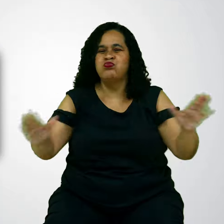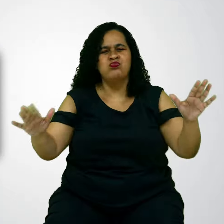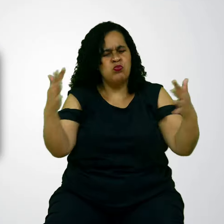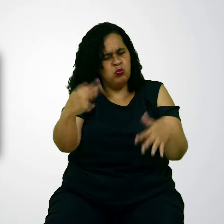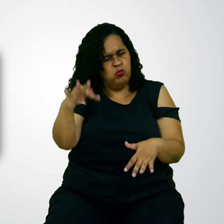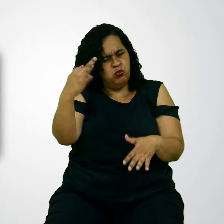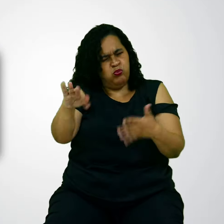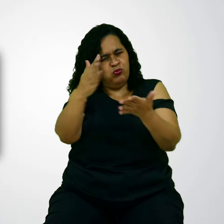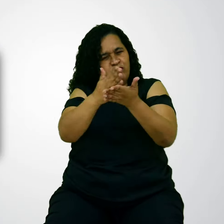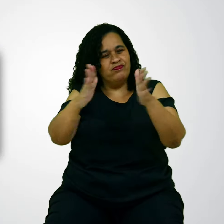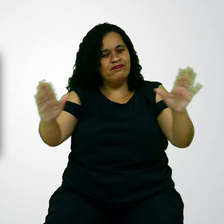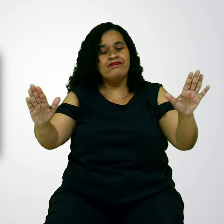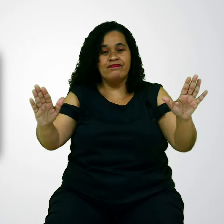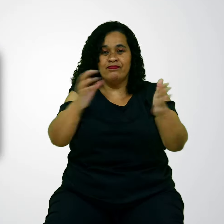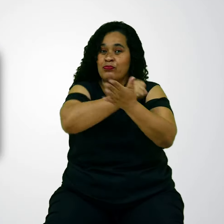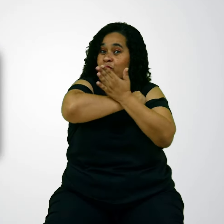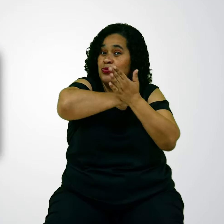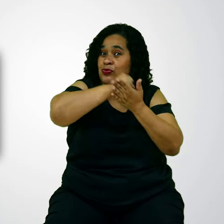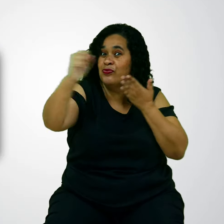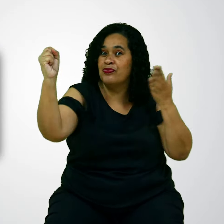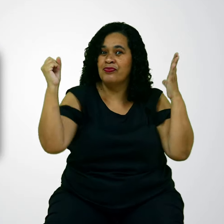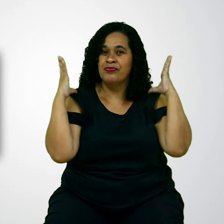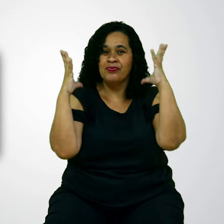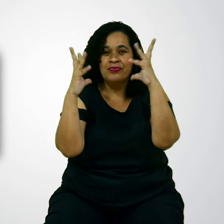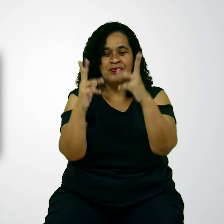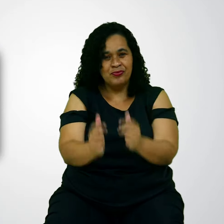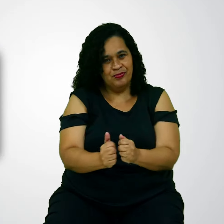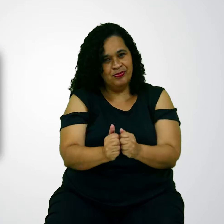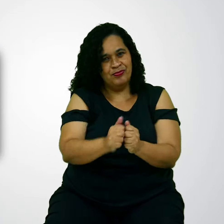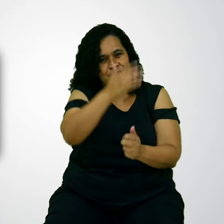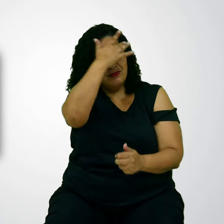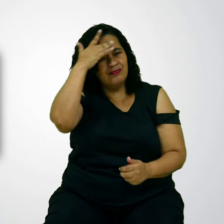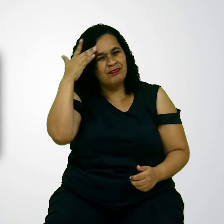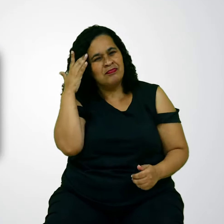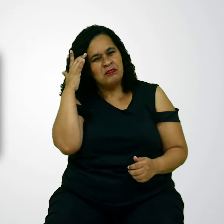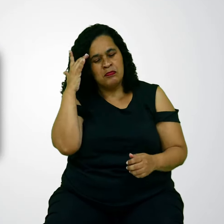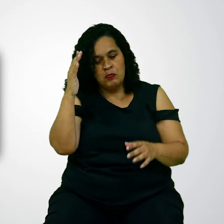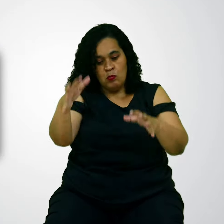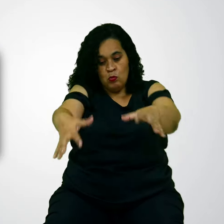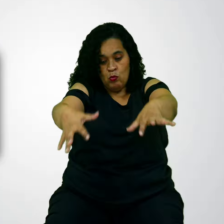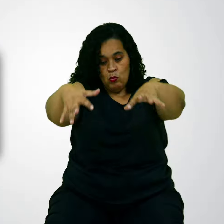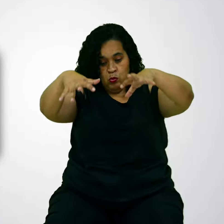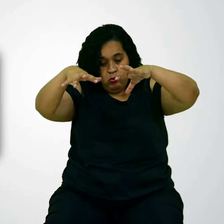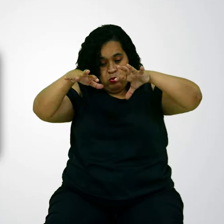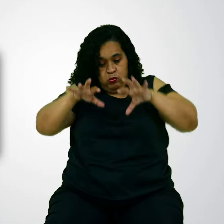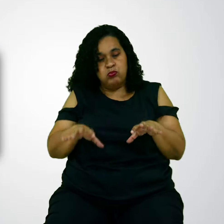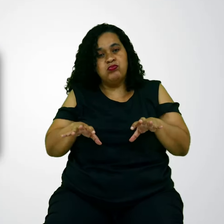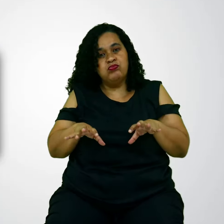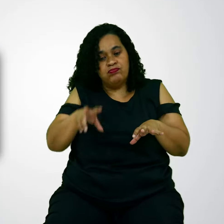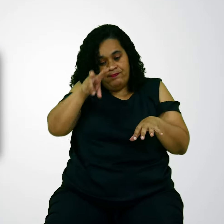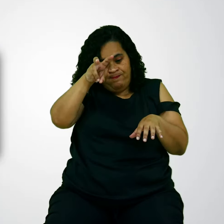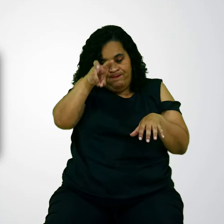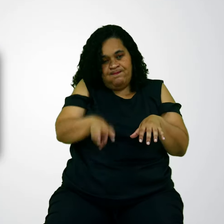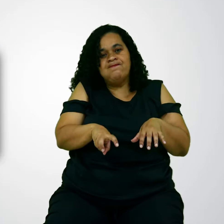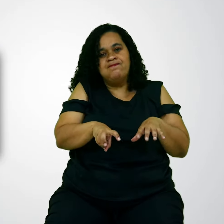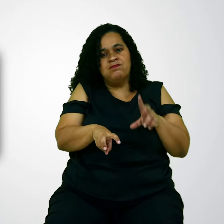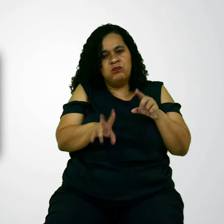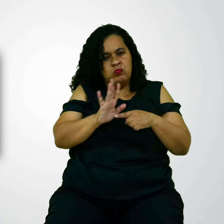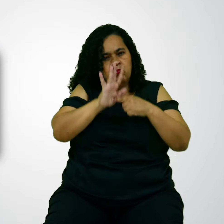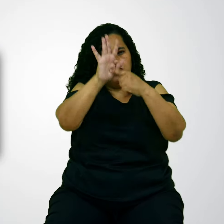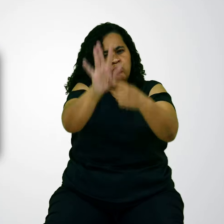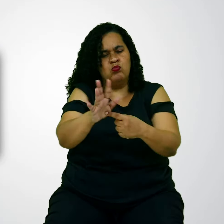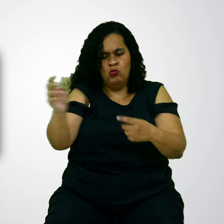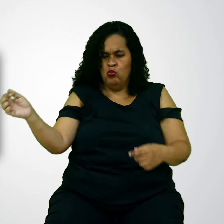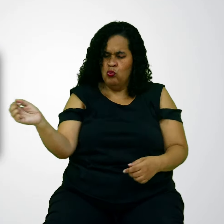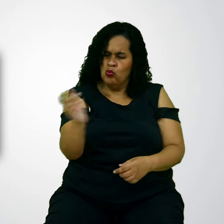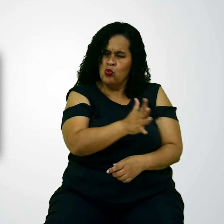ordem já passou. E aquele que estava sentado no trono disse: estou fazendo novas todas as coisas. Essa é a